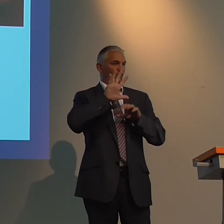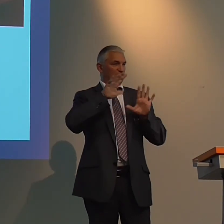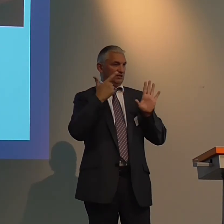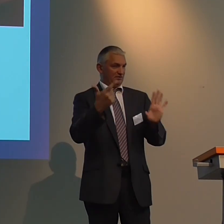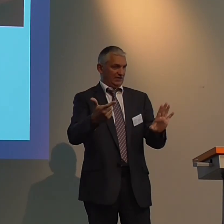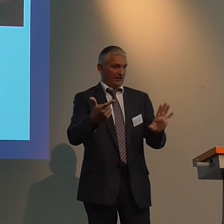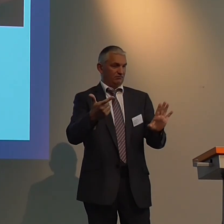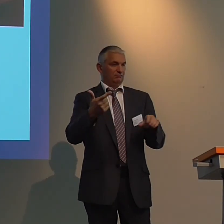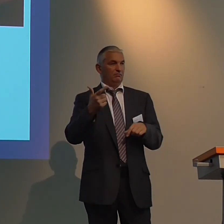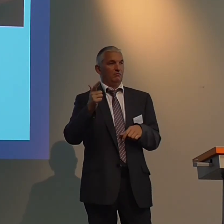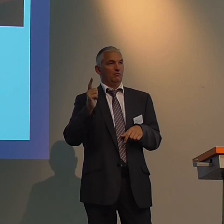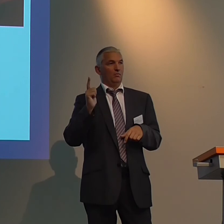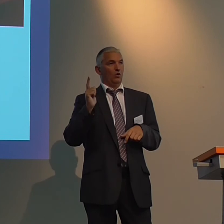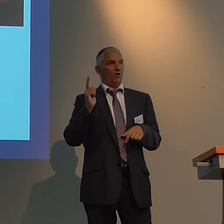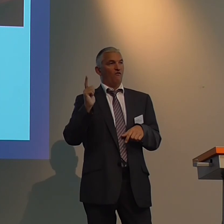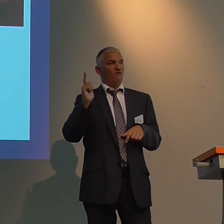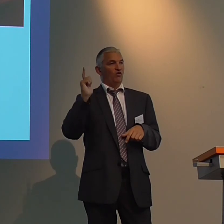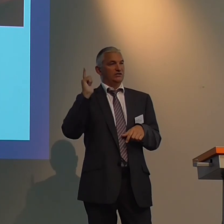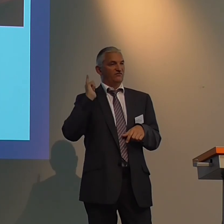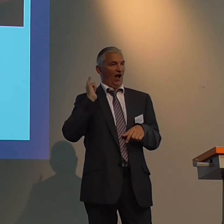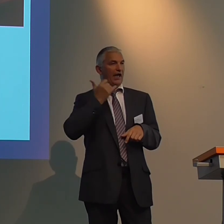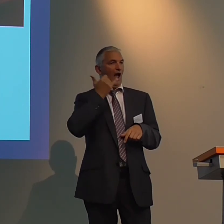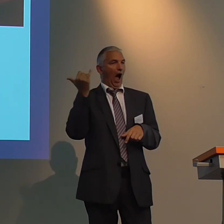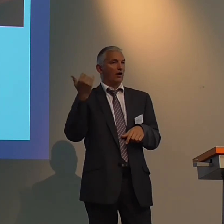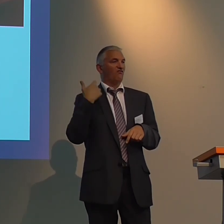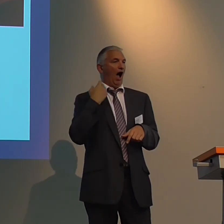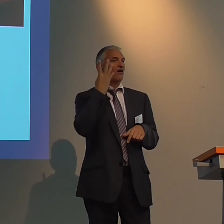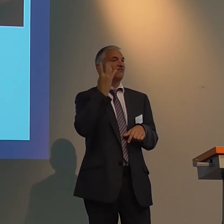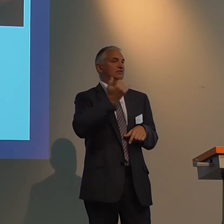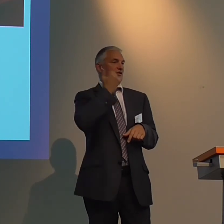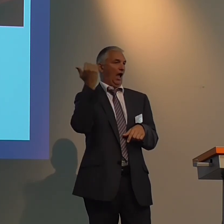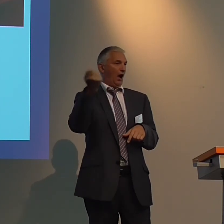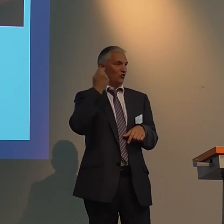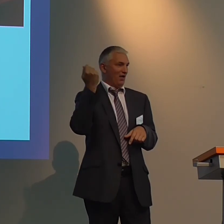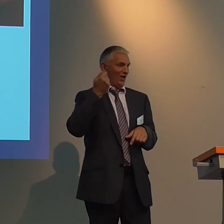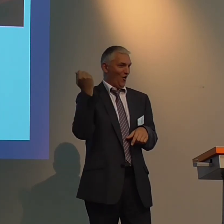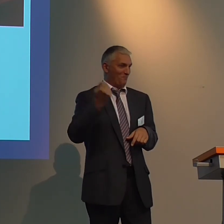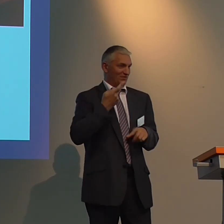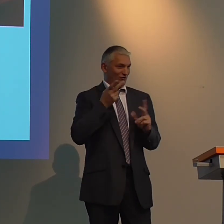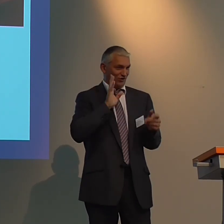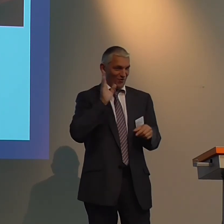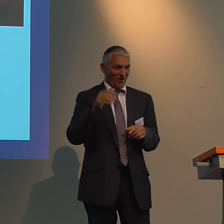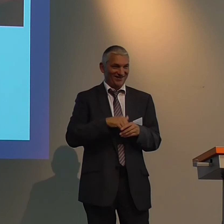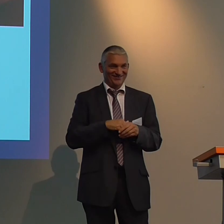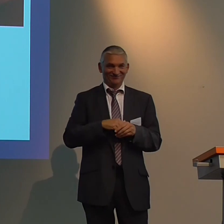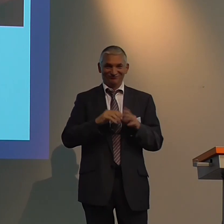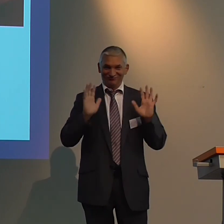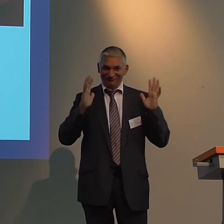seit 1975 und es ist so, dass vor 2 Jahren ein 40-jähriges Jubiläum gefeiert worden ist von Sehen